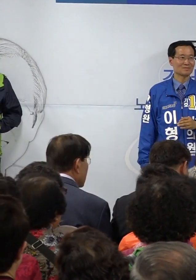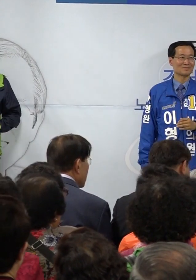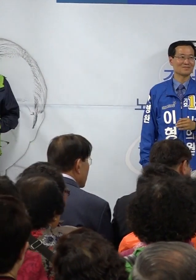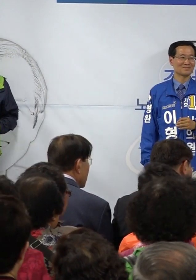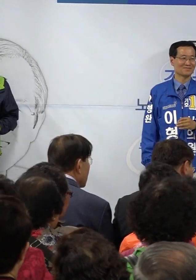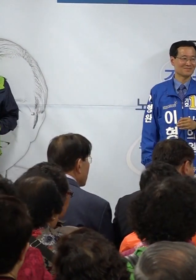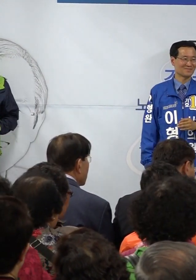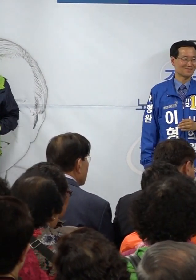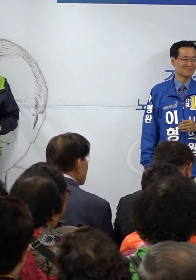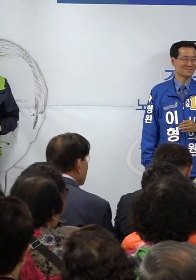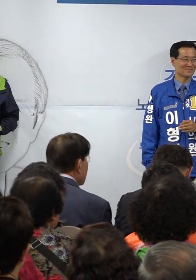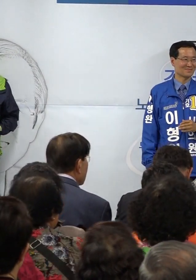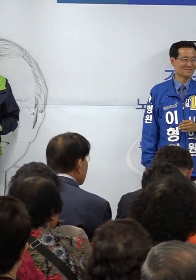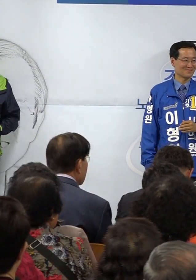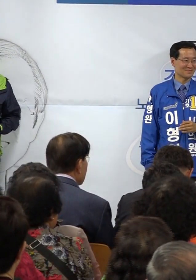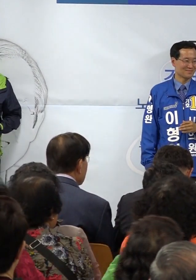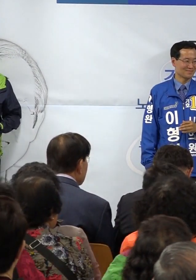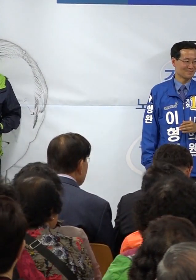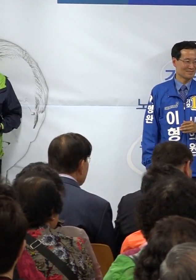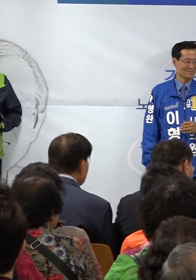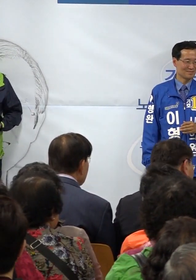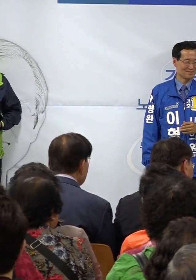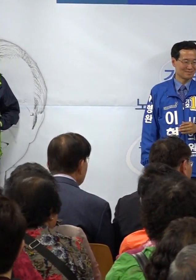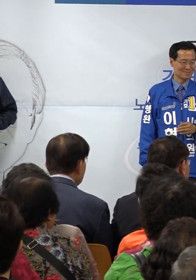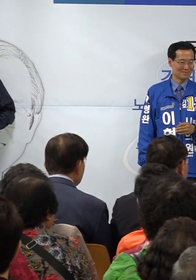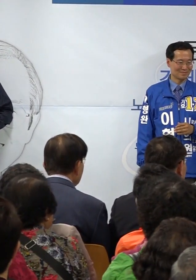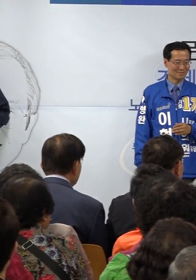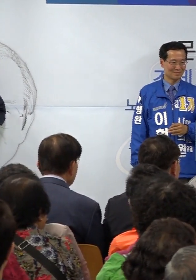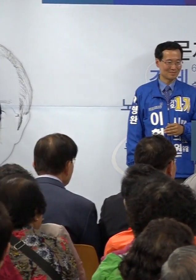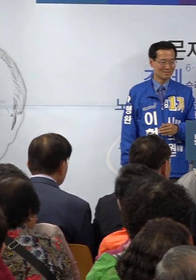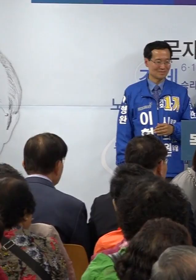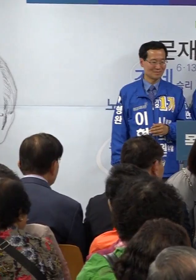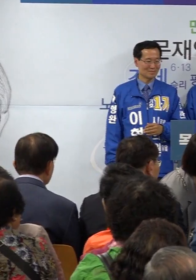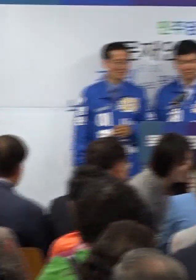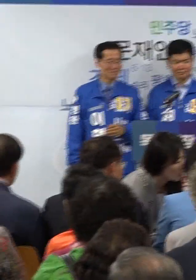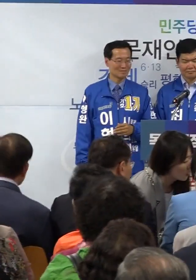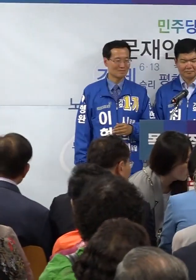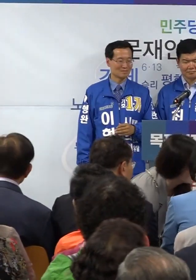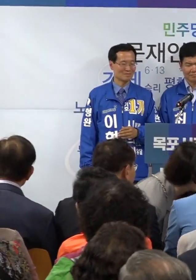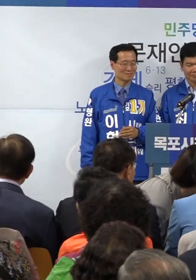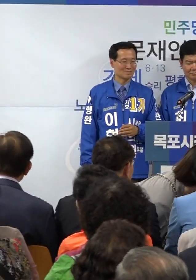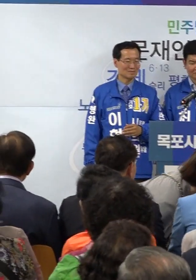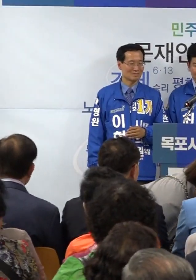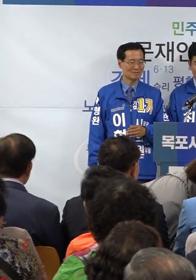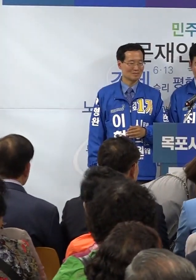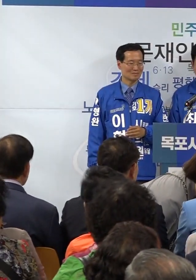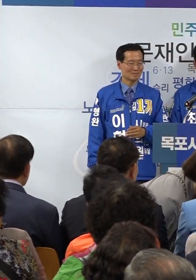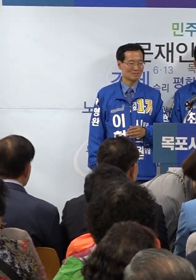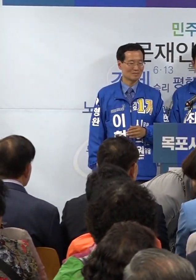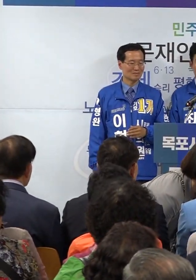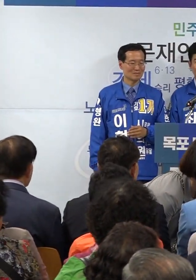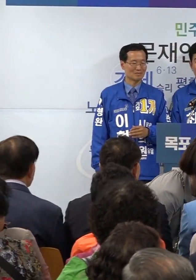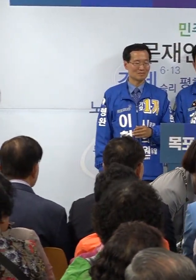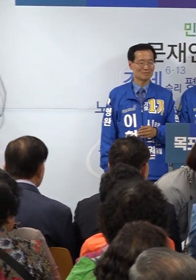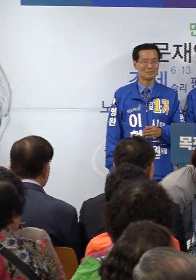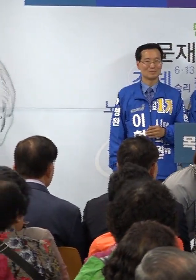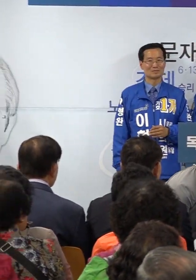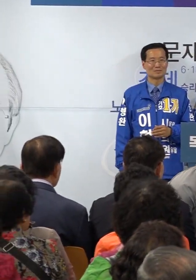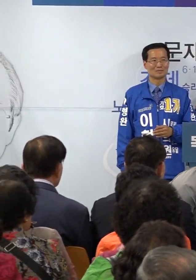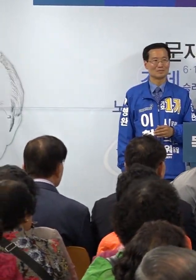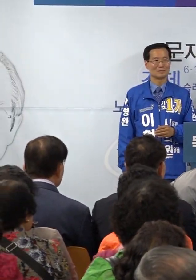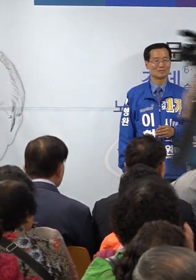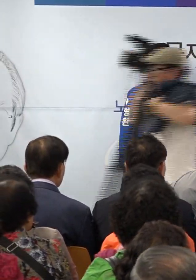어느덧 사선 국회의원으로 목포 시민 여러분들과 만나기 위해 한 걸음에 달려나오신 민주당의